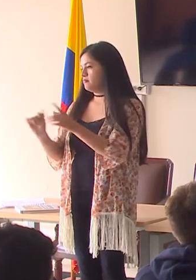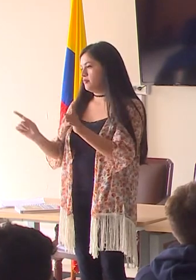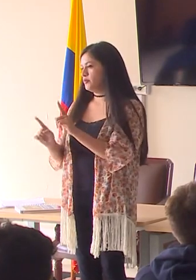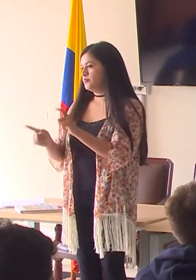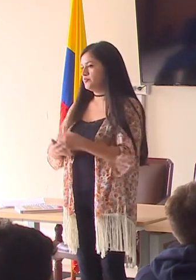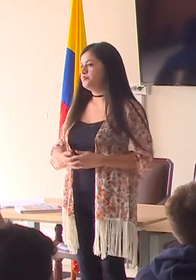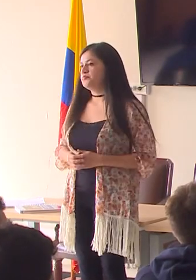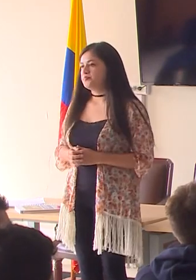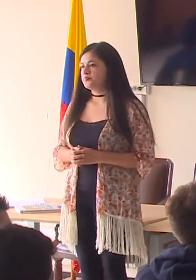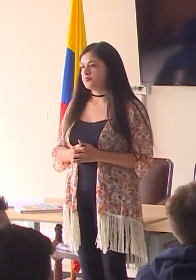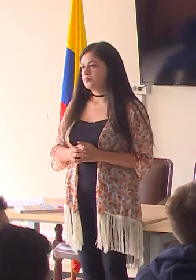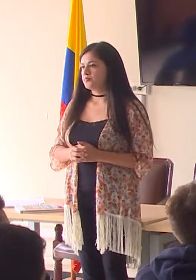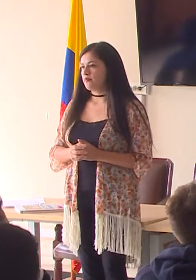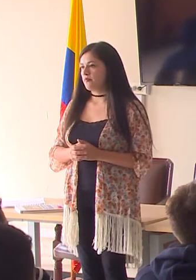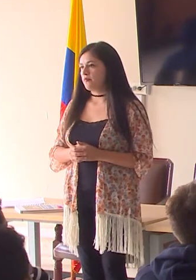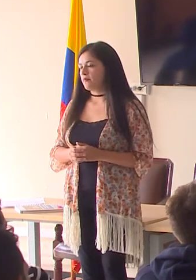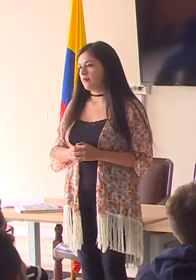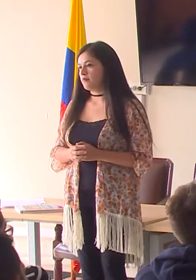territorios